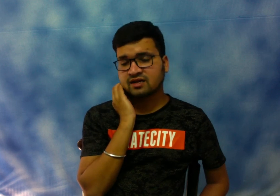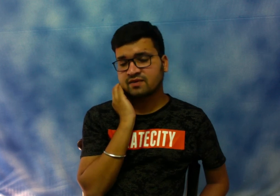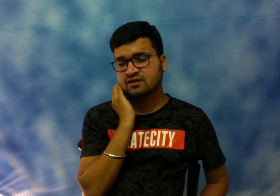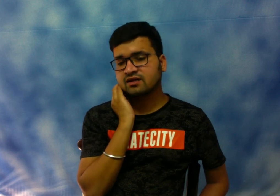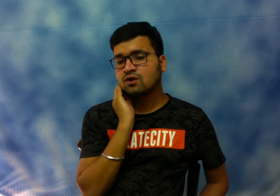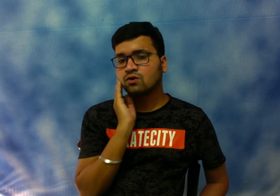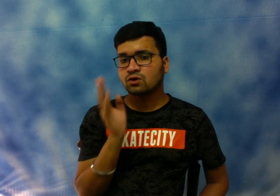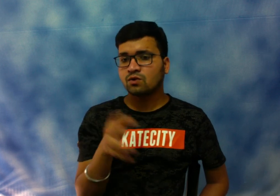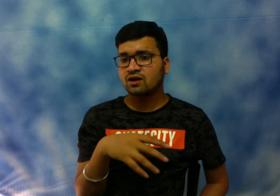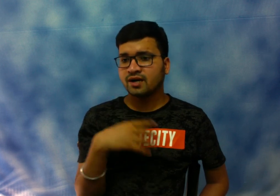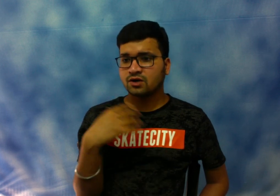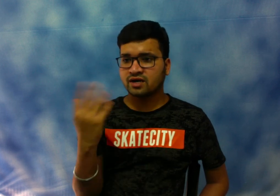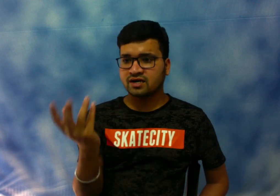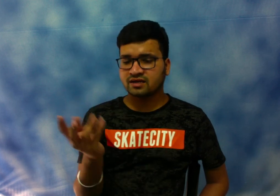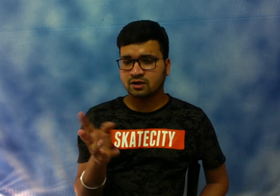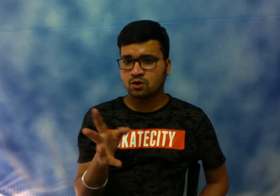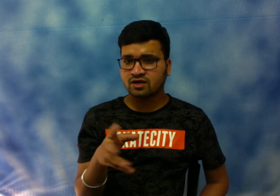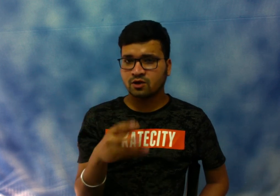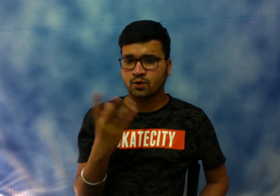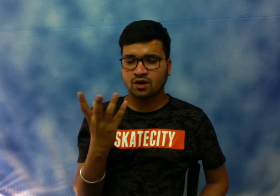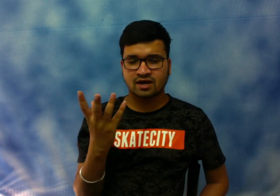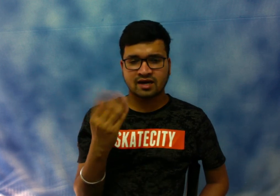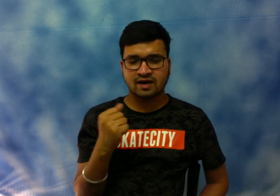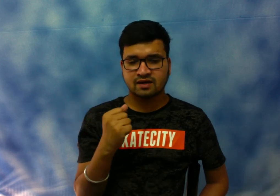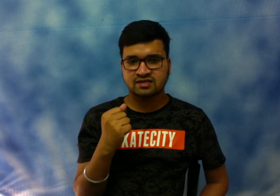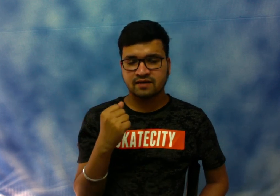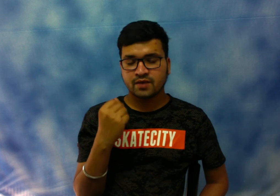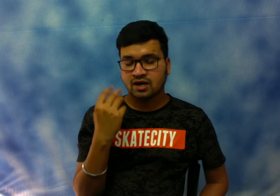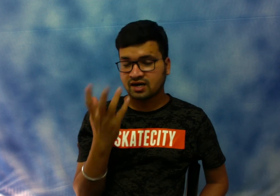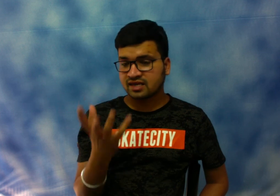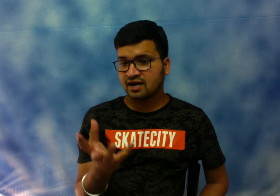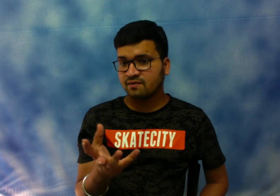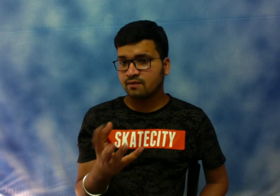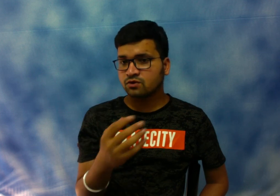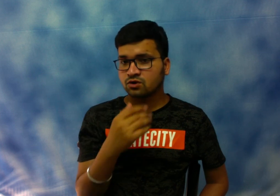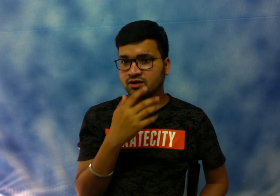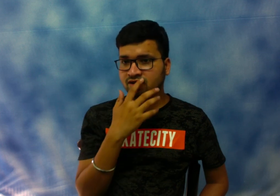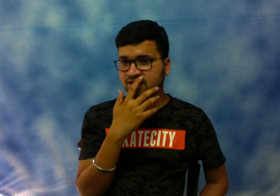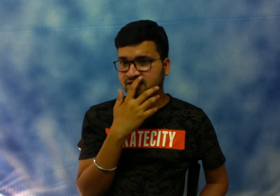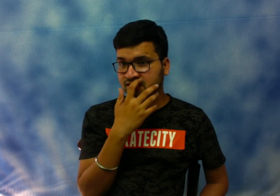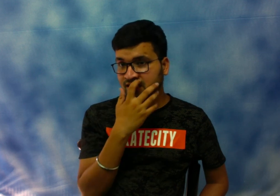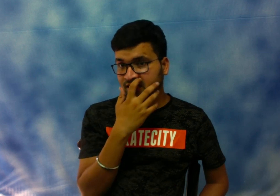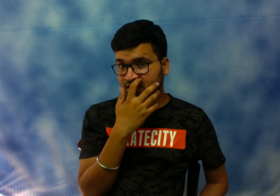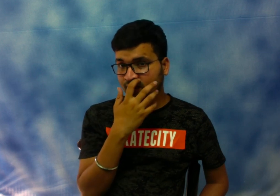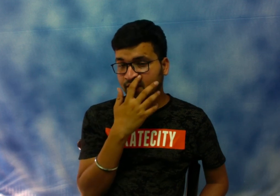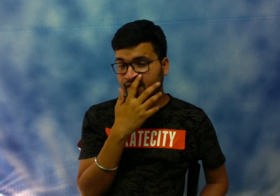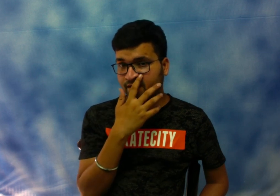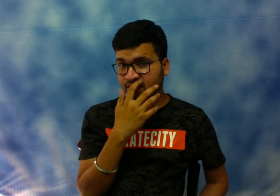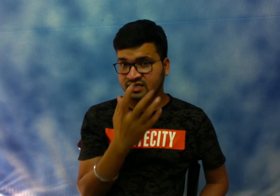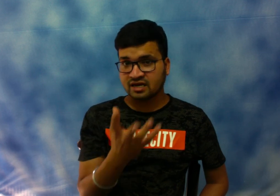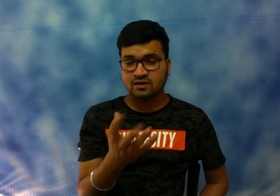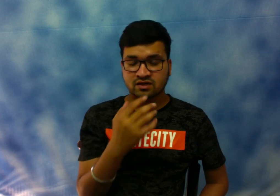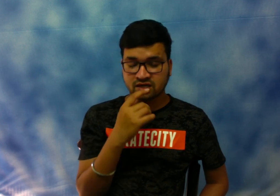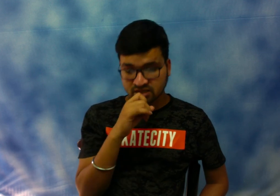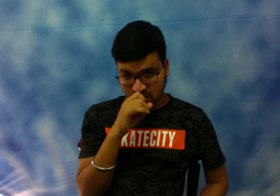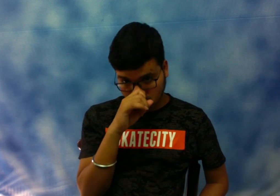के अंदर उनको वो कपड़े डोनेट कर सके, वो उनके उपयोग करने काम आ जाए, अनाथालय में आप उसको डोनेट कर दीजिए, ताकि वहाँ पे भी काफी बच्चे ऐसे होते हैं जिनका कोई